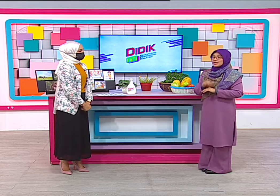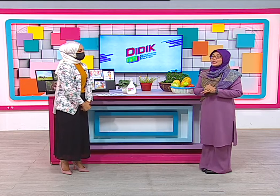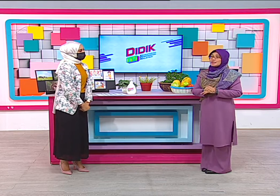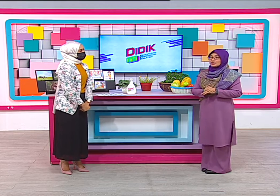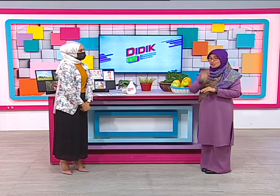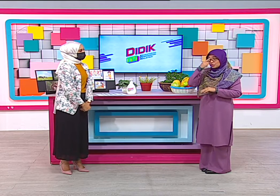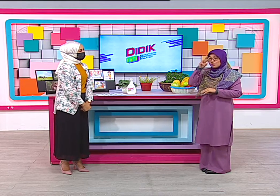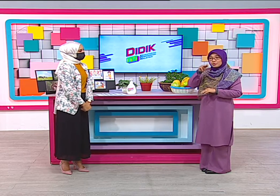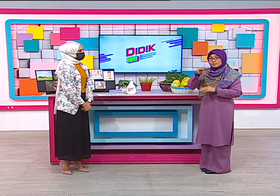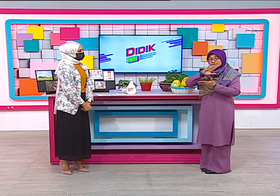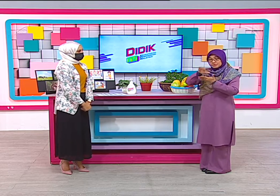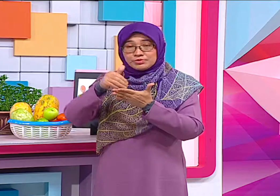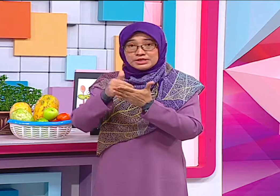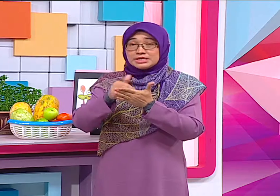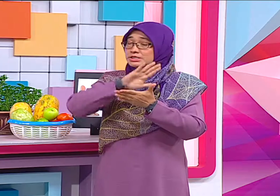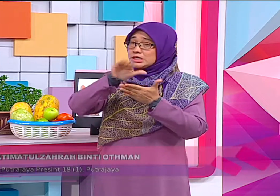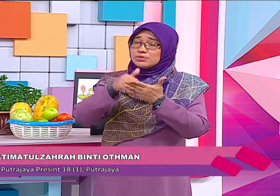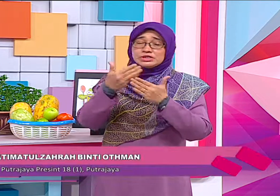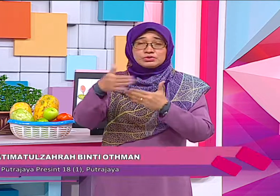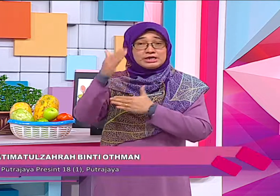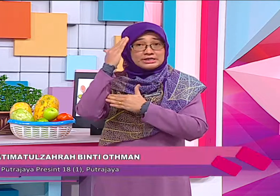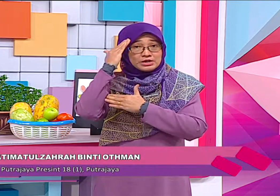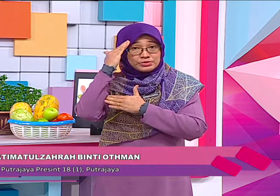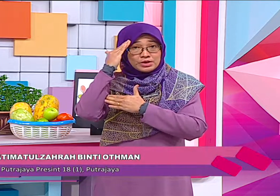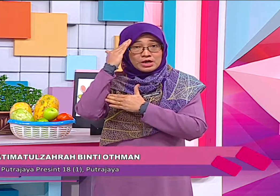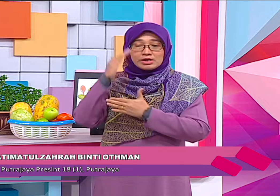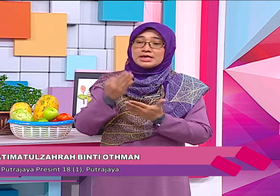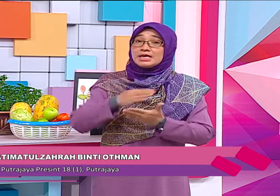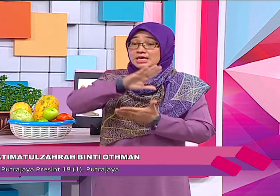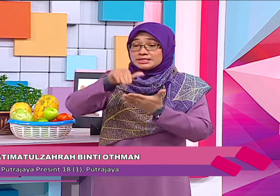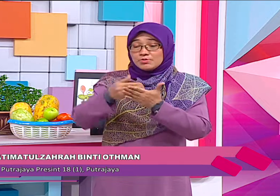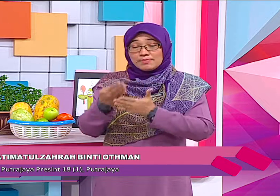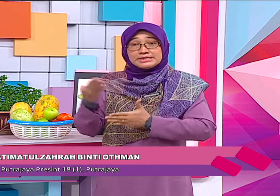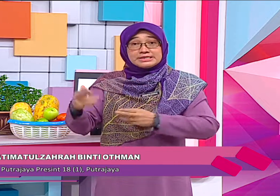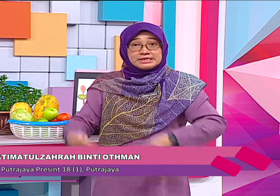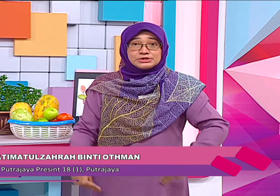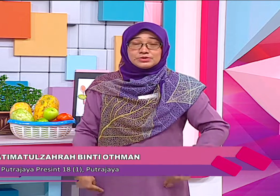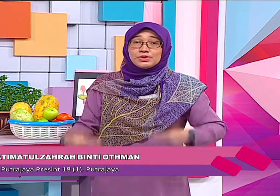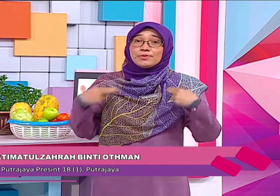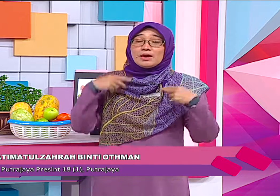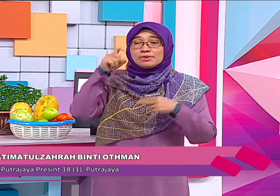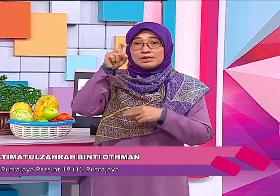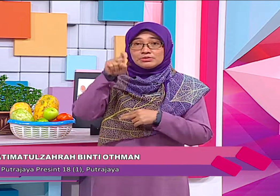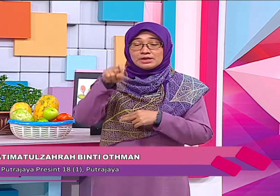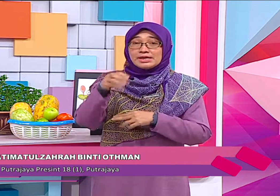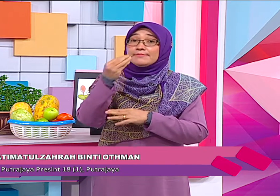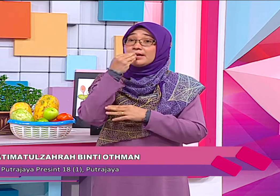oke untuk murid-murid semua semua sudah tahu oke semua benda hidup memerlukan makanan